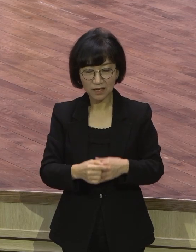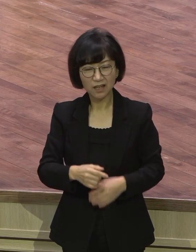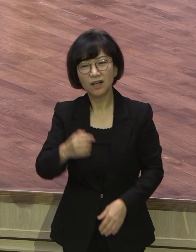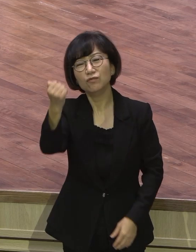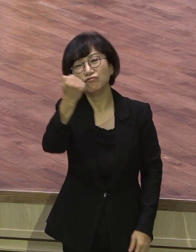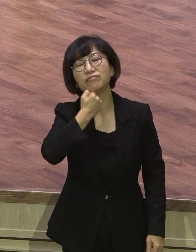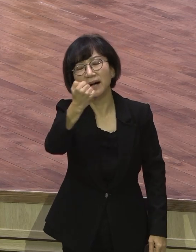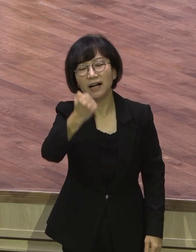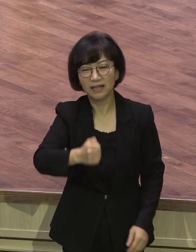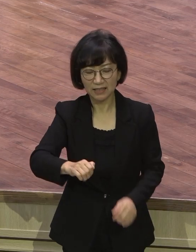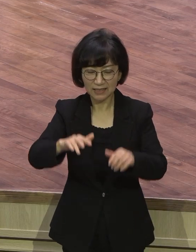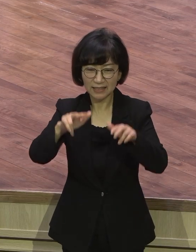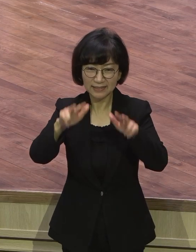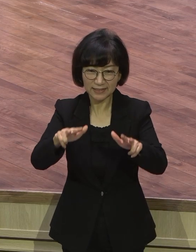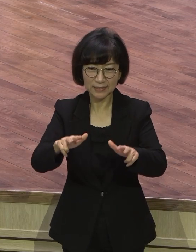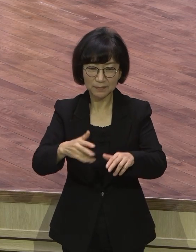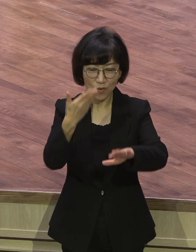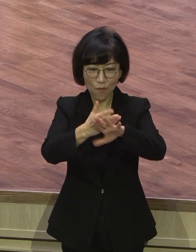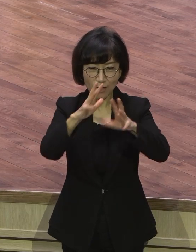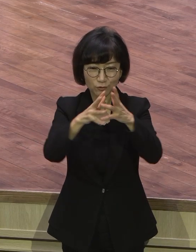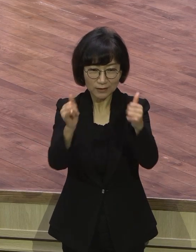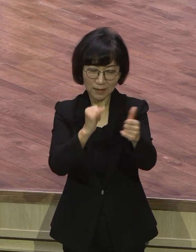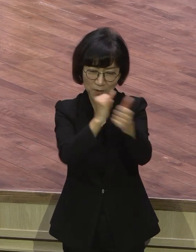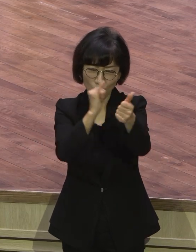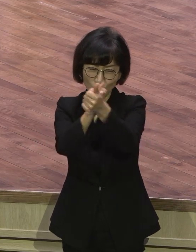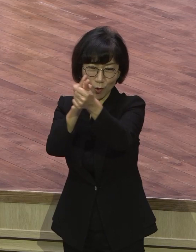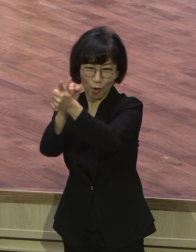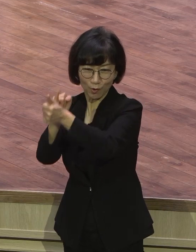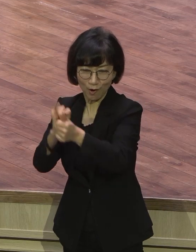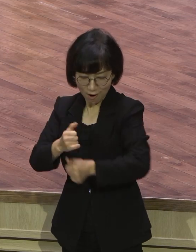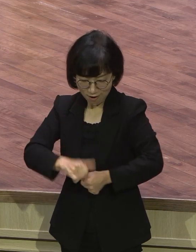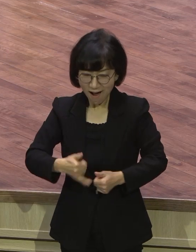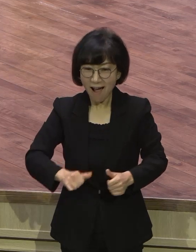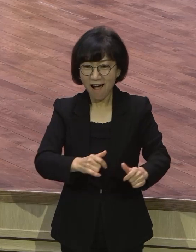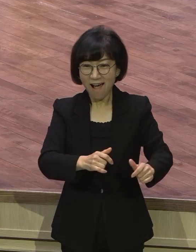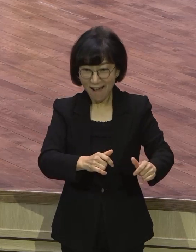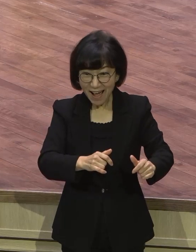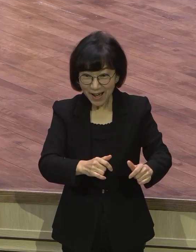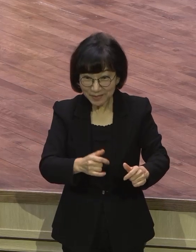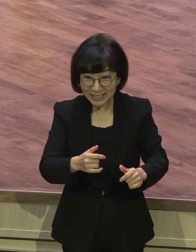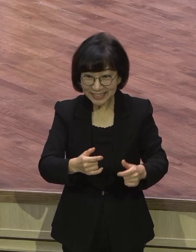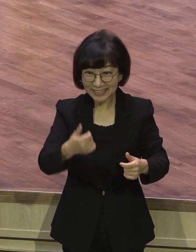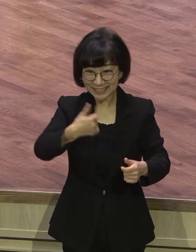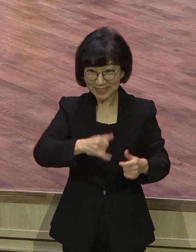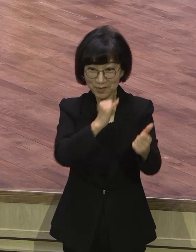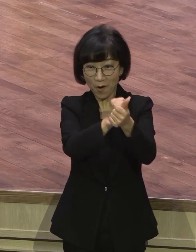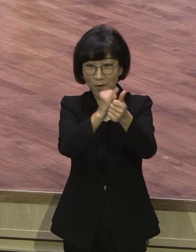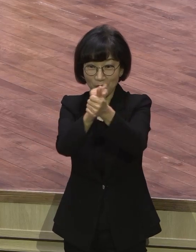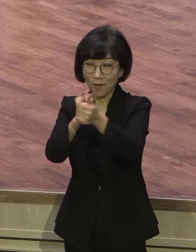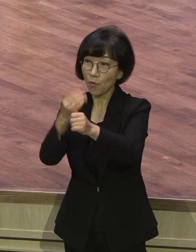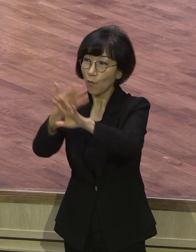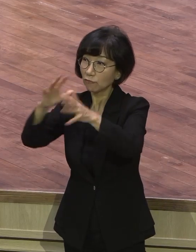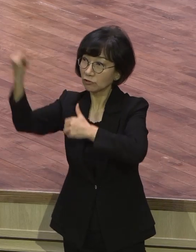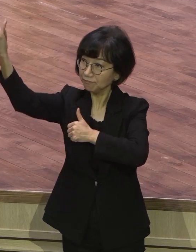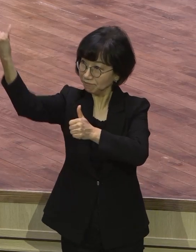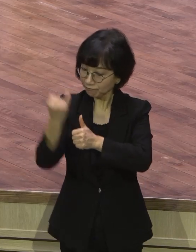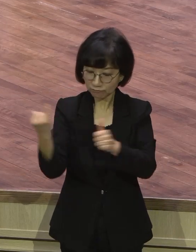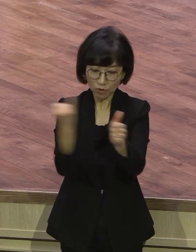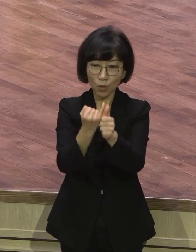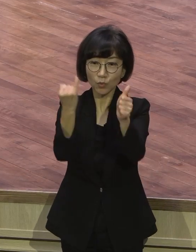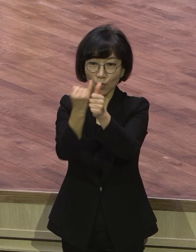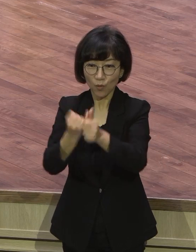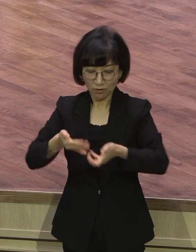다민족도 우리나라 사람하고 동양인들 외국인들 결혼해가 막 사는데 지금 다민족 시대